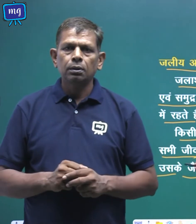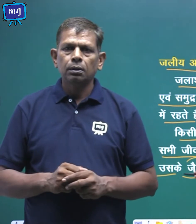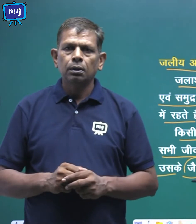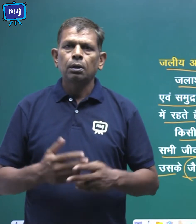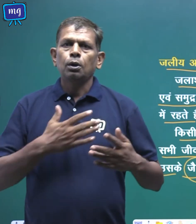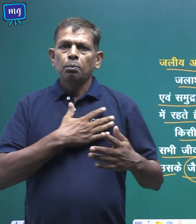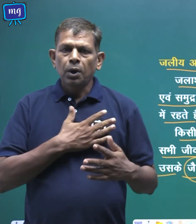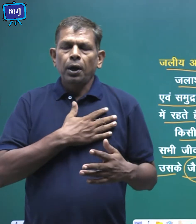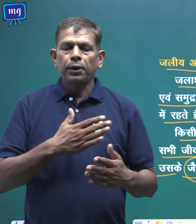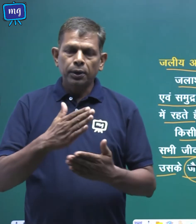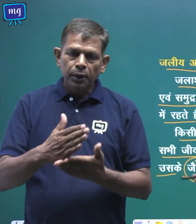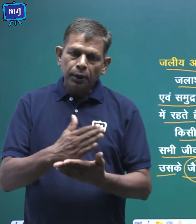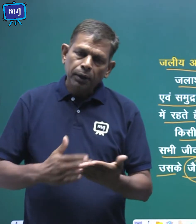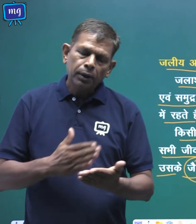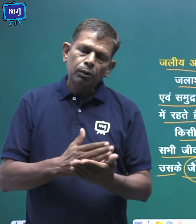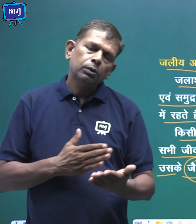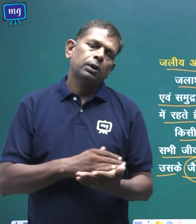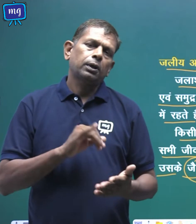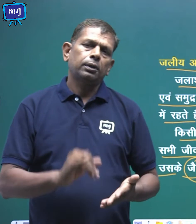जैविक घटक होते हैं।